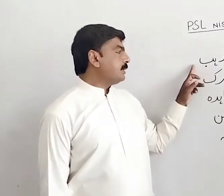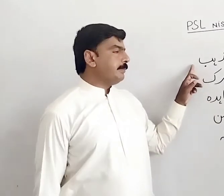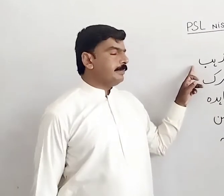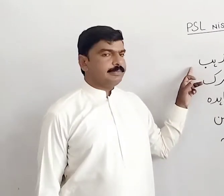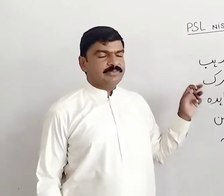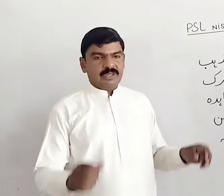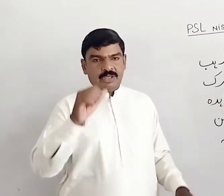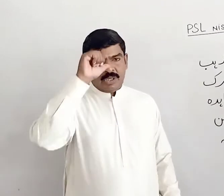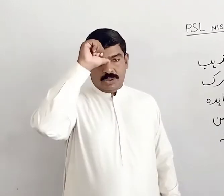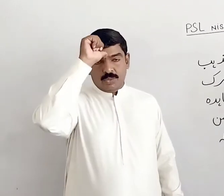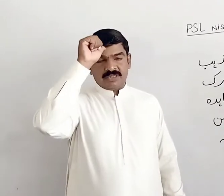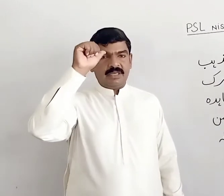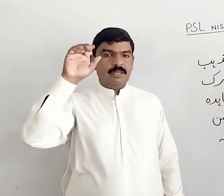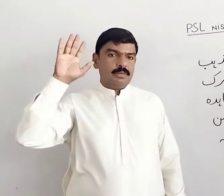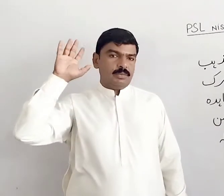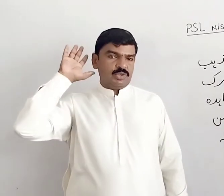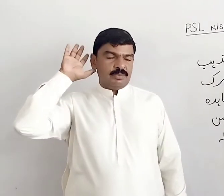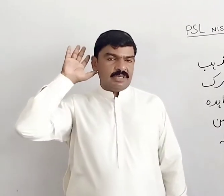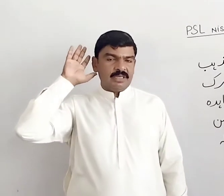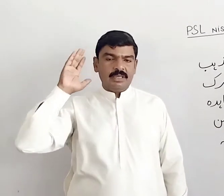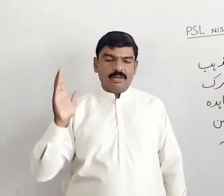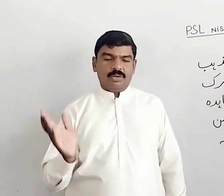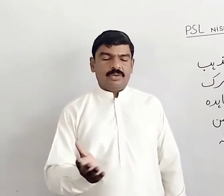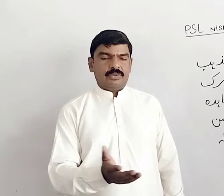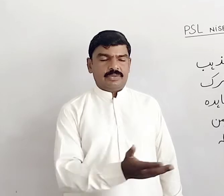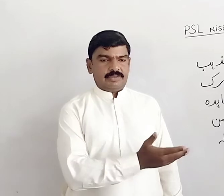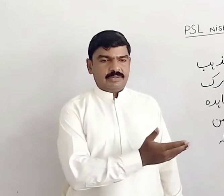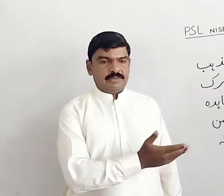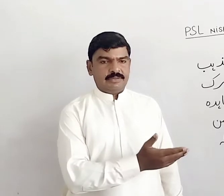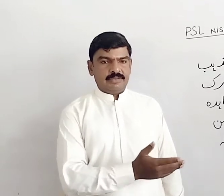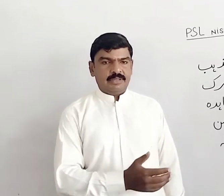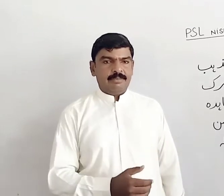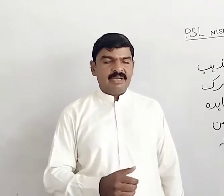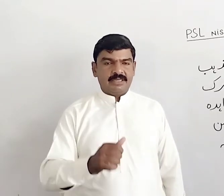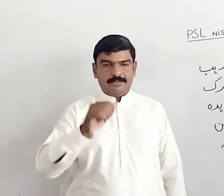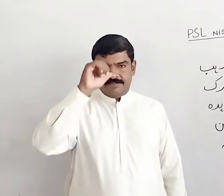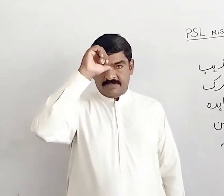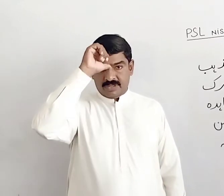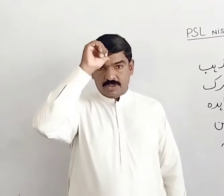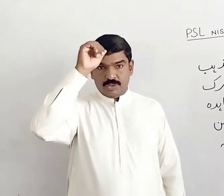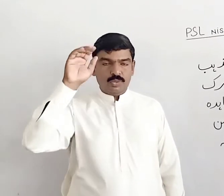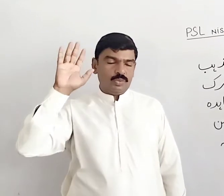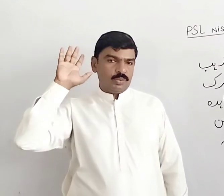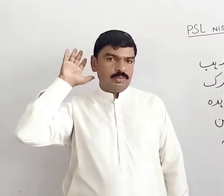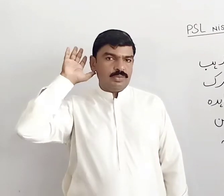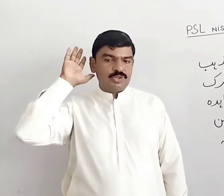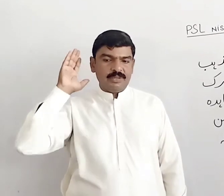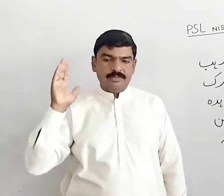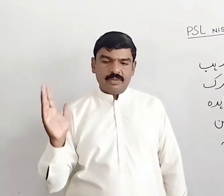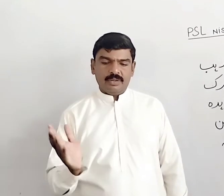مذہب ہندو کا سائن، مسلم کا سائن اور مذہب ہندو مسلم